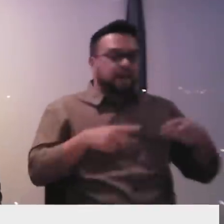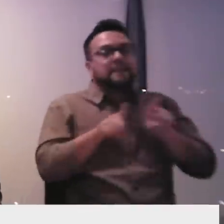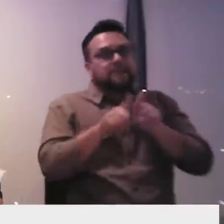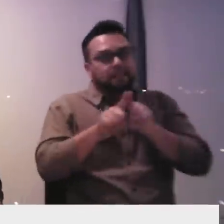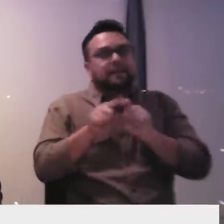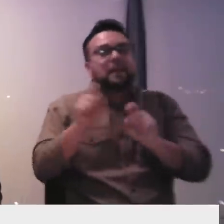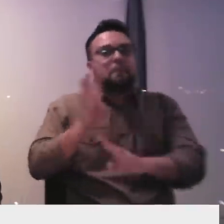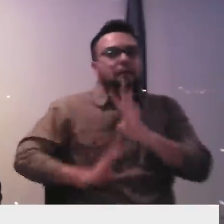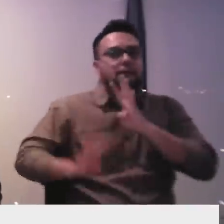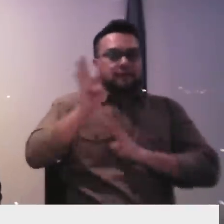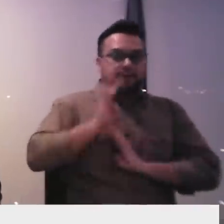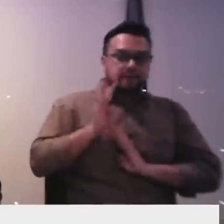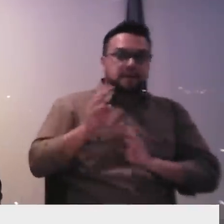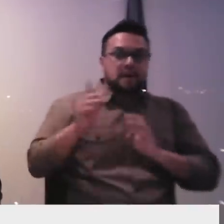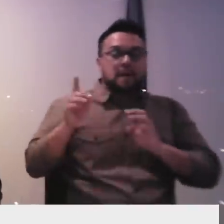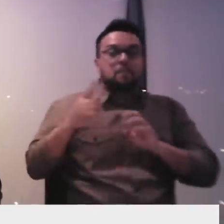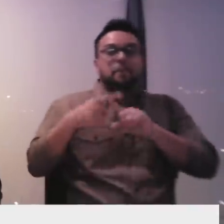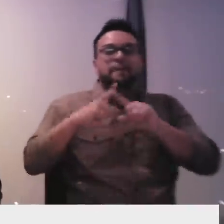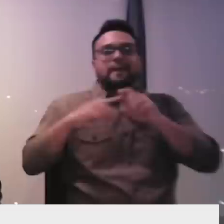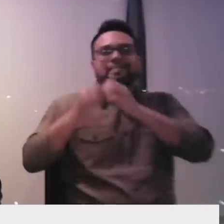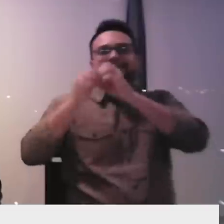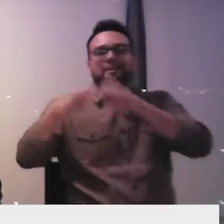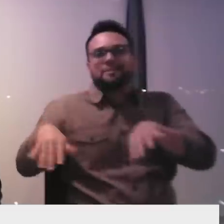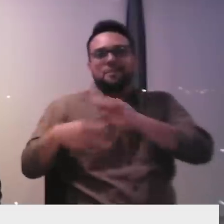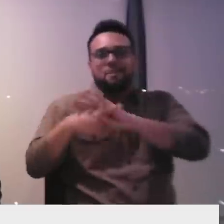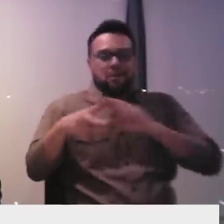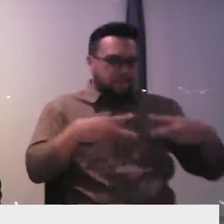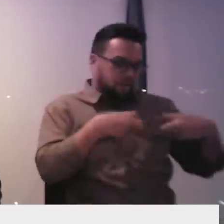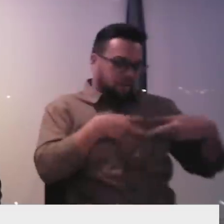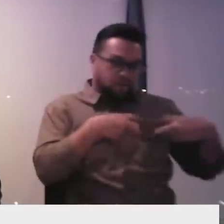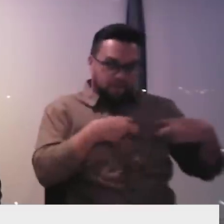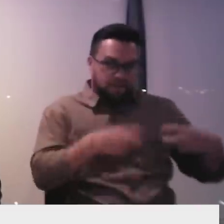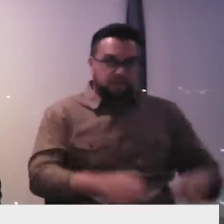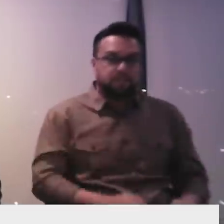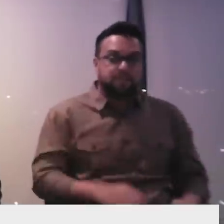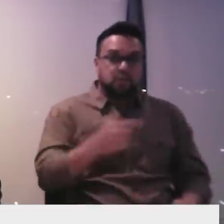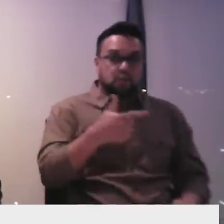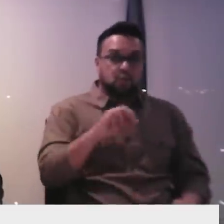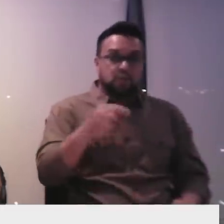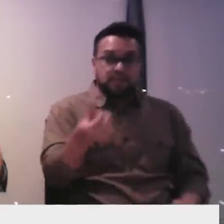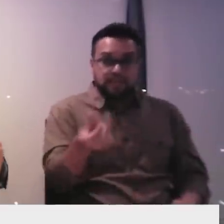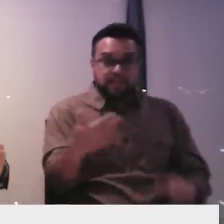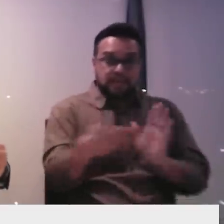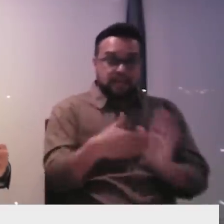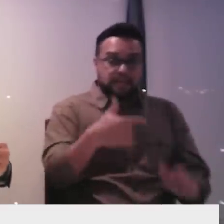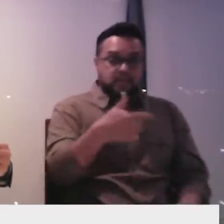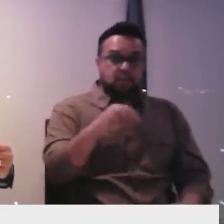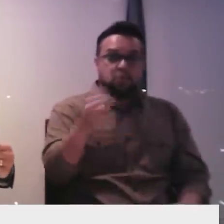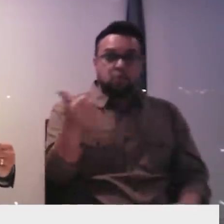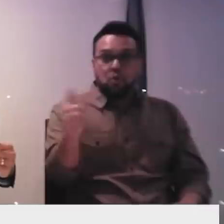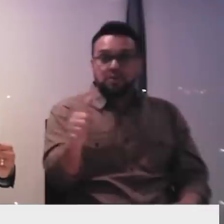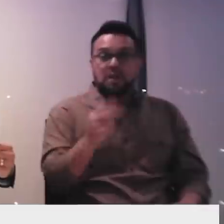frente. Desperdício da Petrobras. Você pode ver aqui, entre 2006 e 2011, em